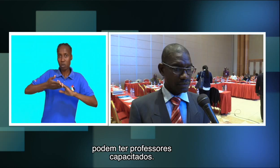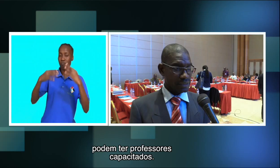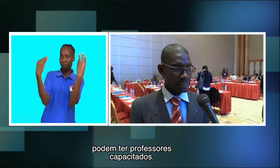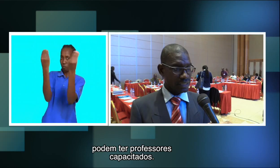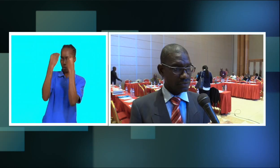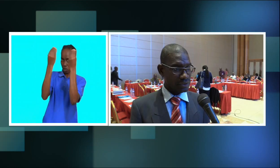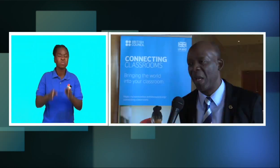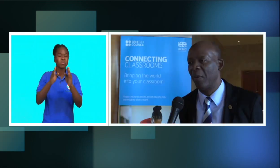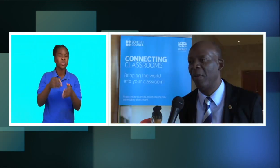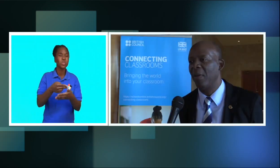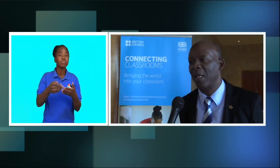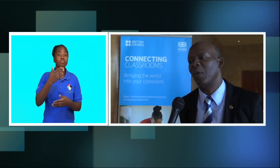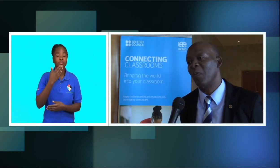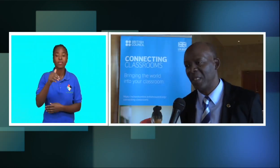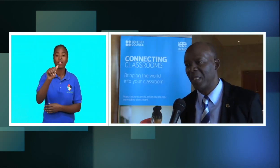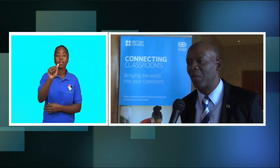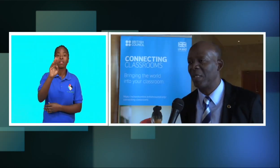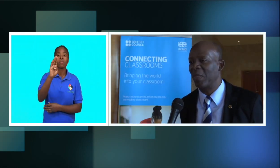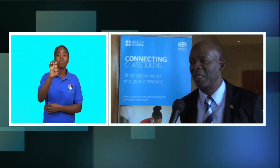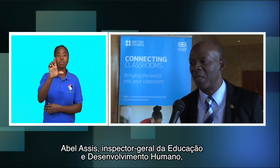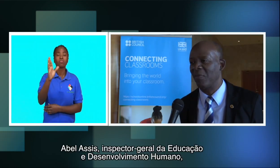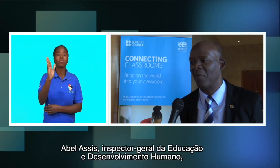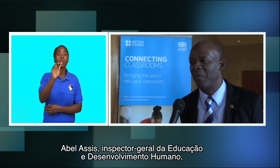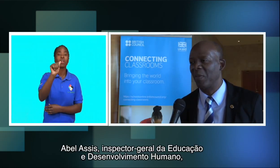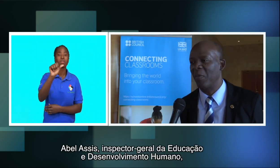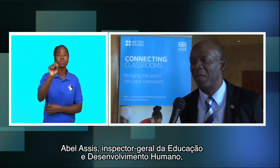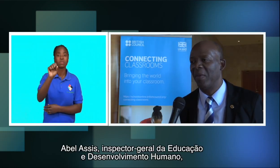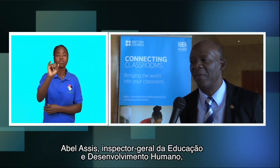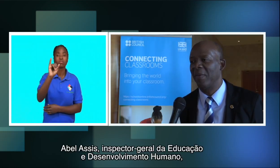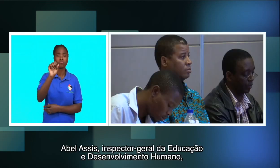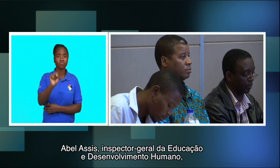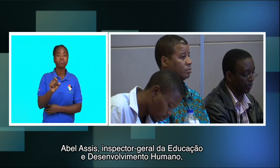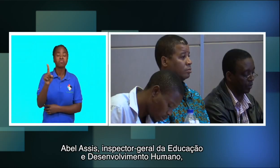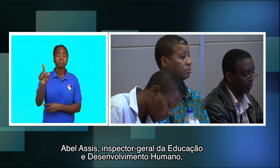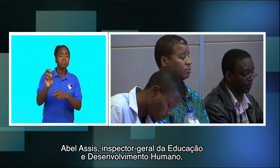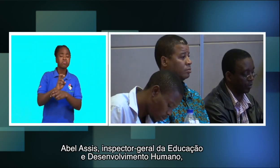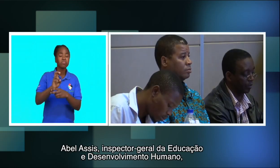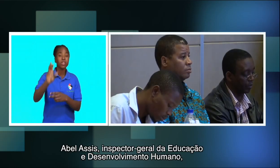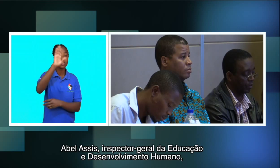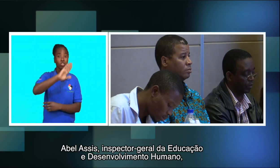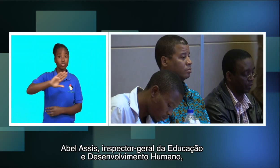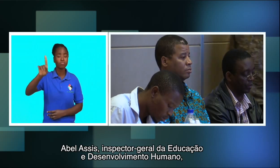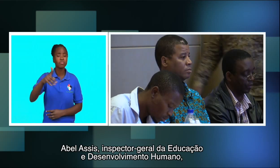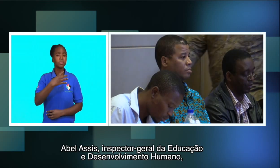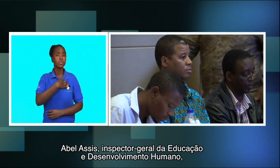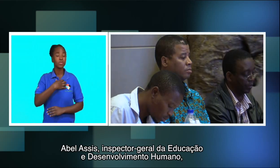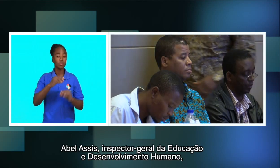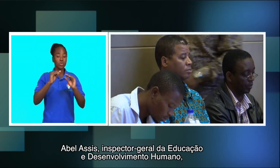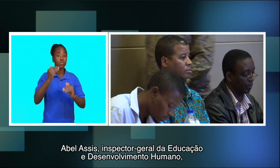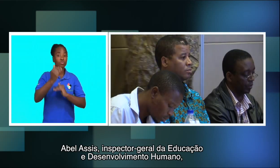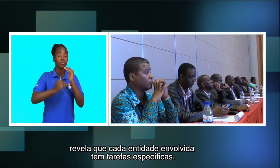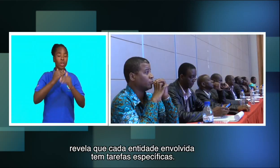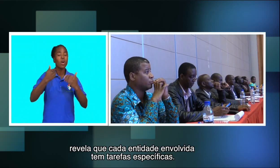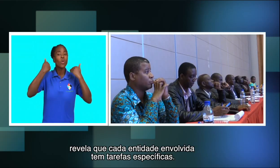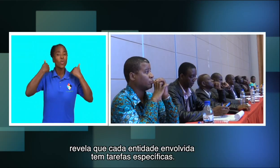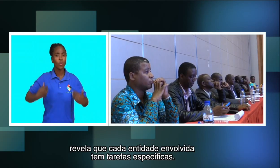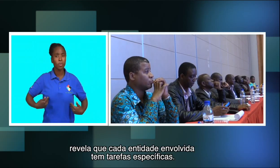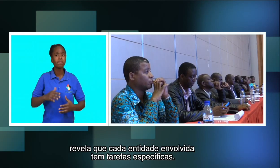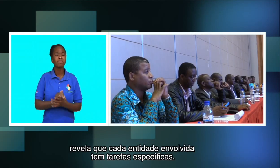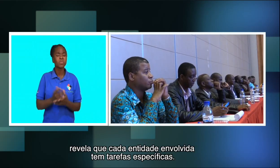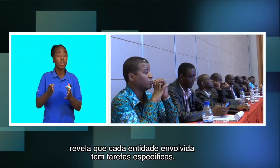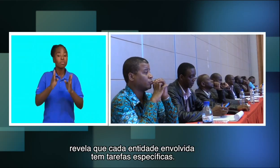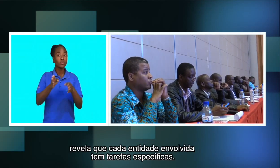professores capacitados. Abel Assis, inspetor-geral da Educação e Desenvolvimento Humano, revela